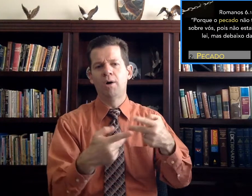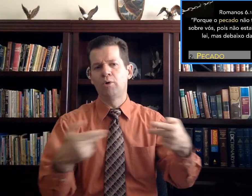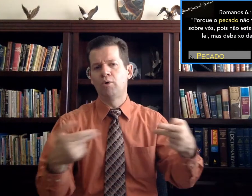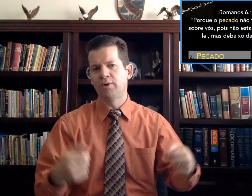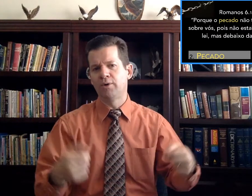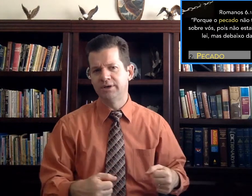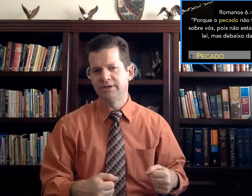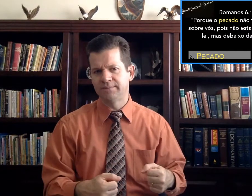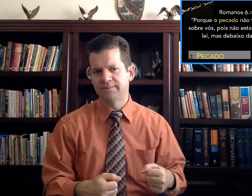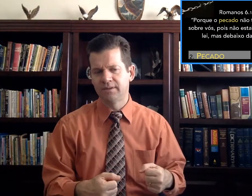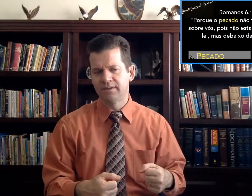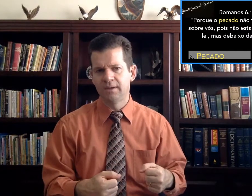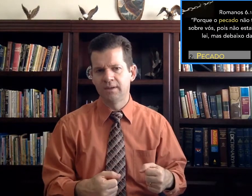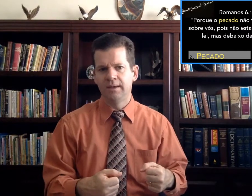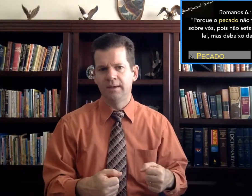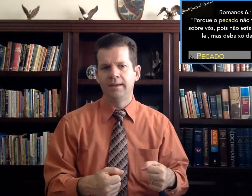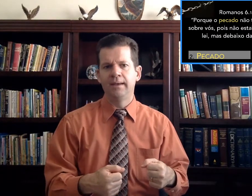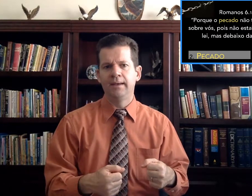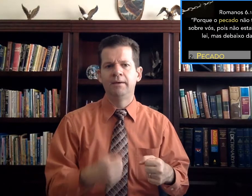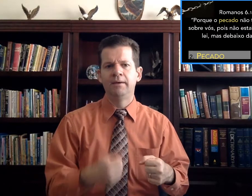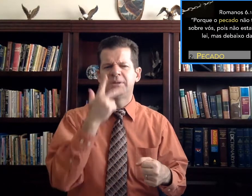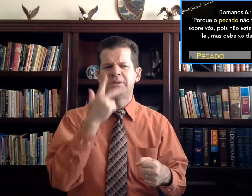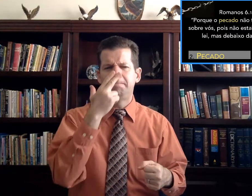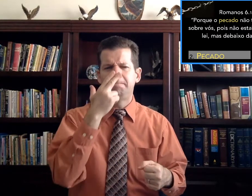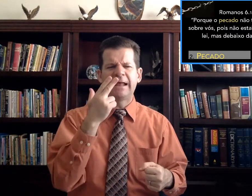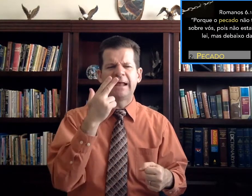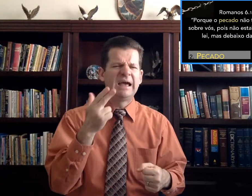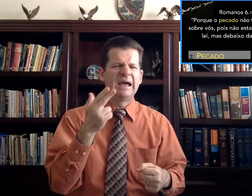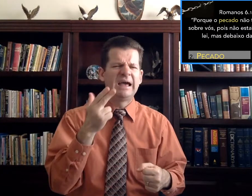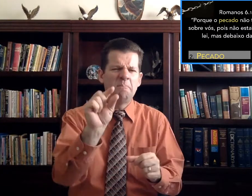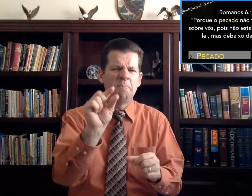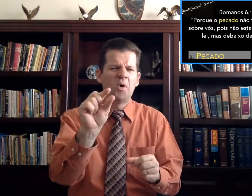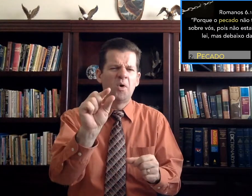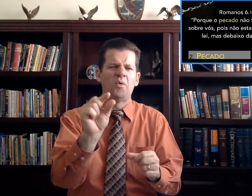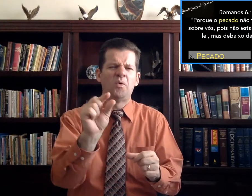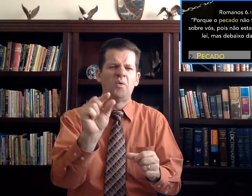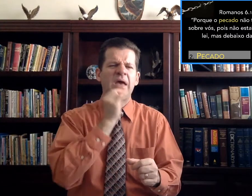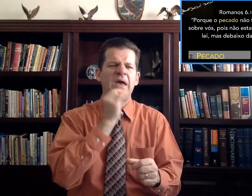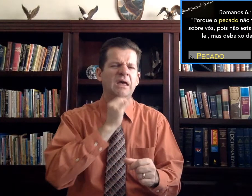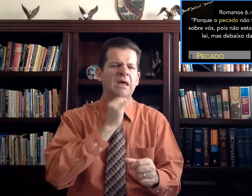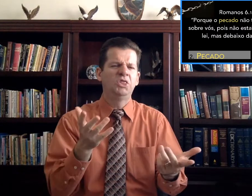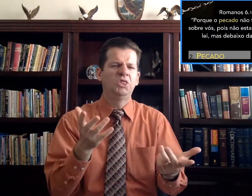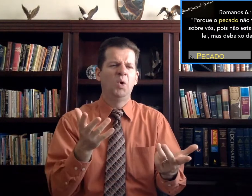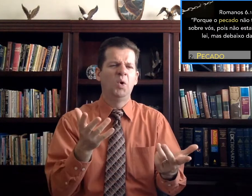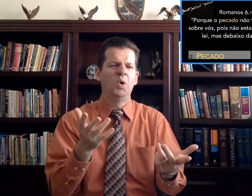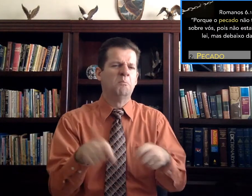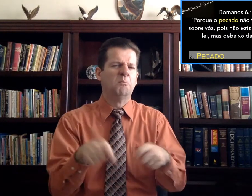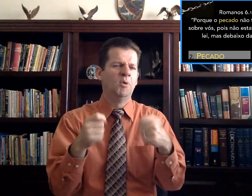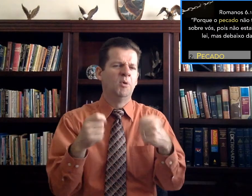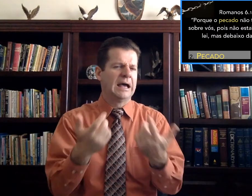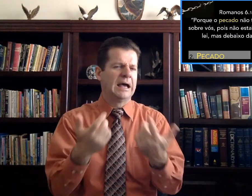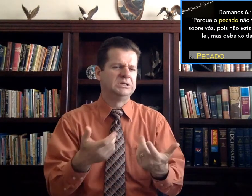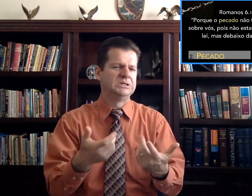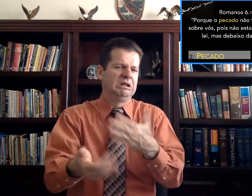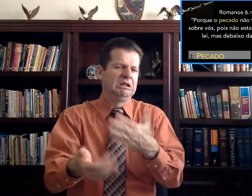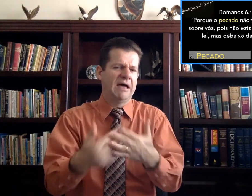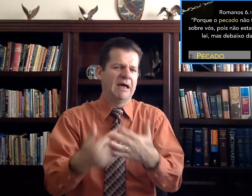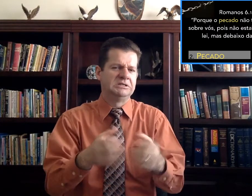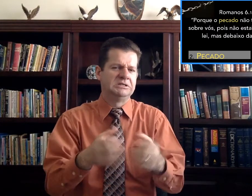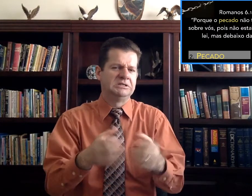alguma coisa, você parece, é pouco, é à toa, bobagem, tanto faz,